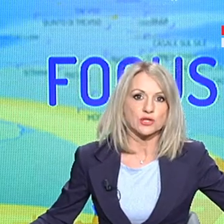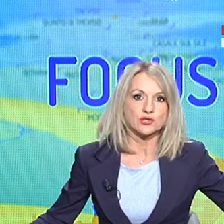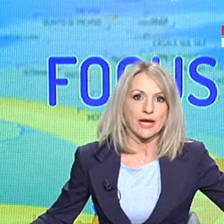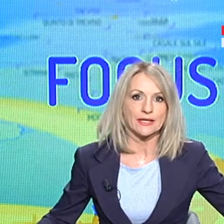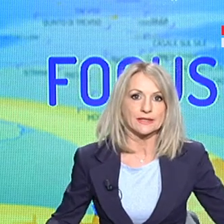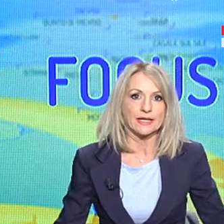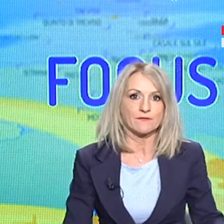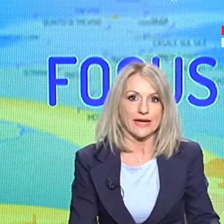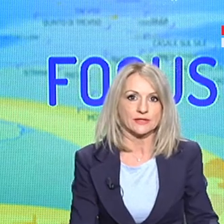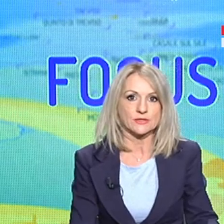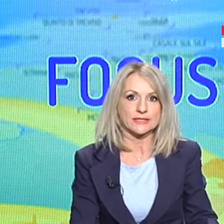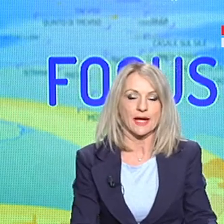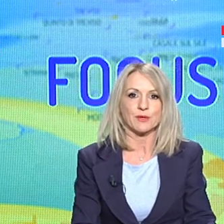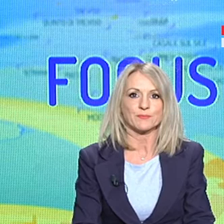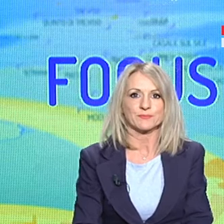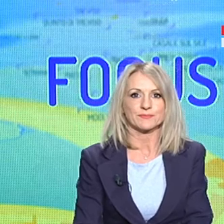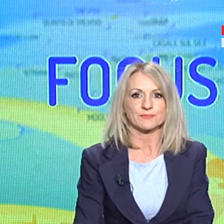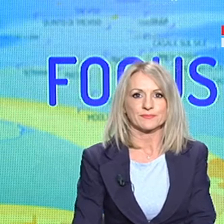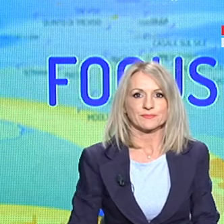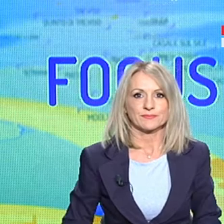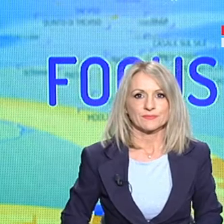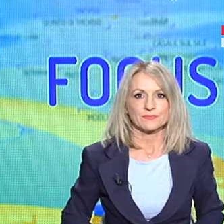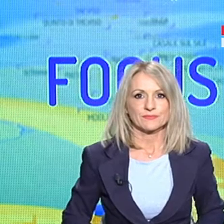della CGIL del Veneto. Sentiamo.